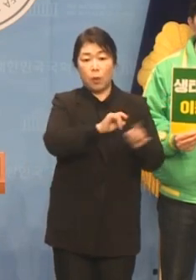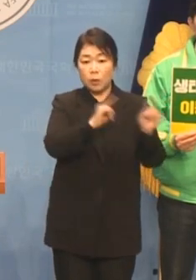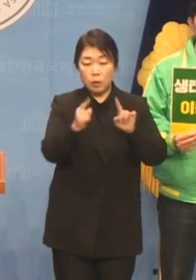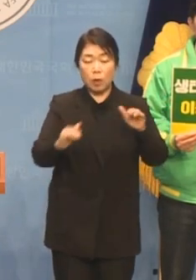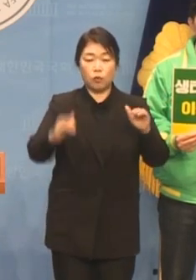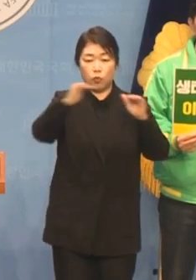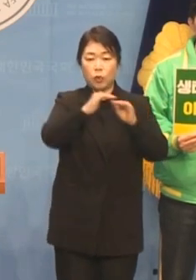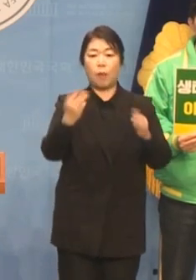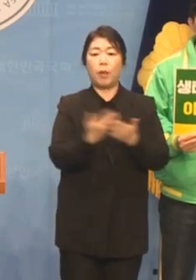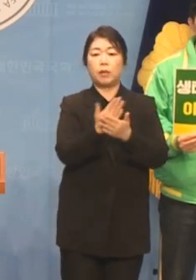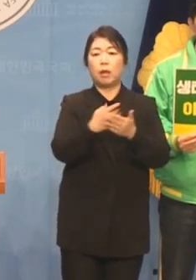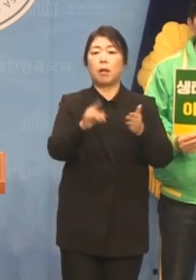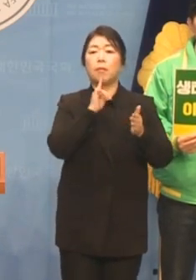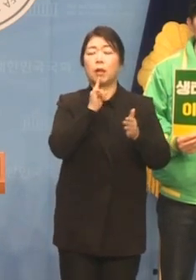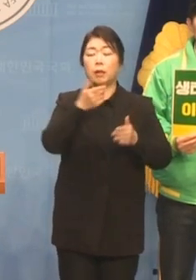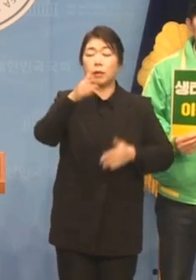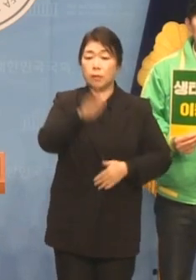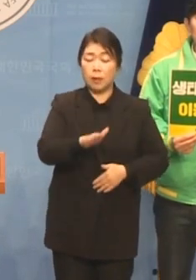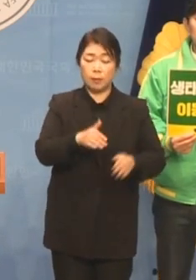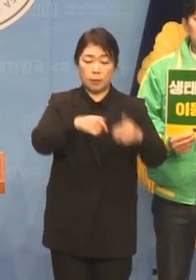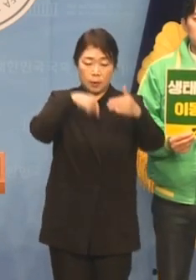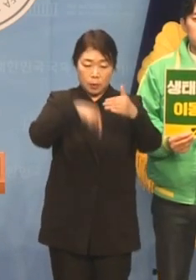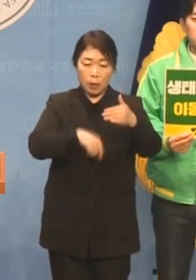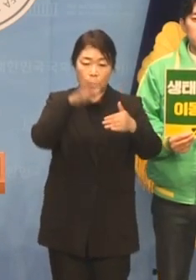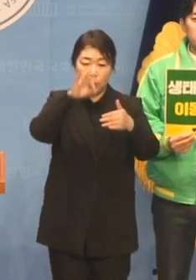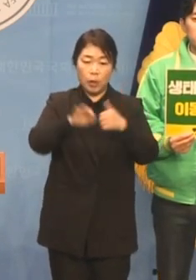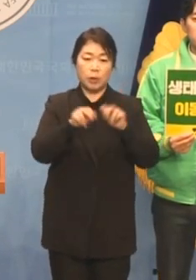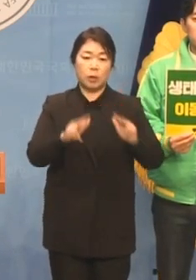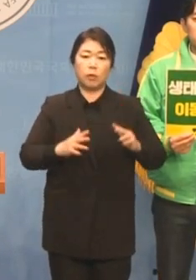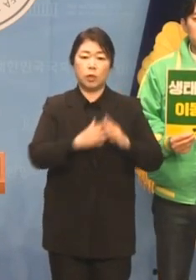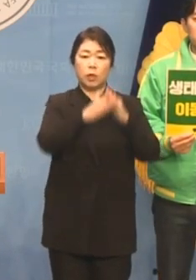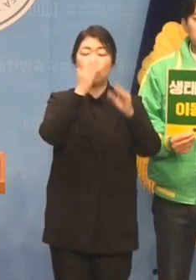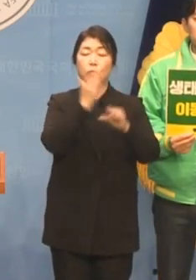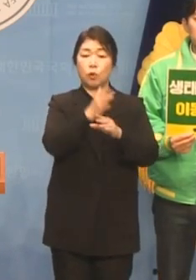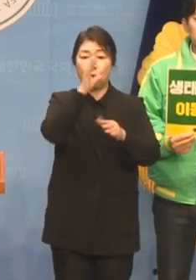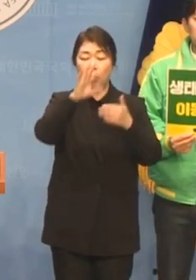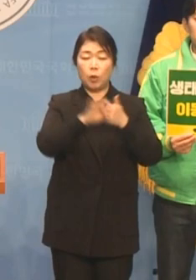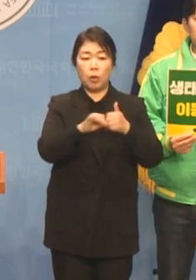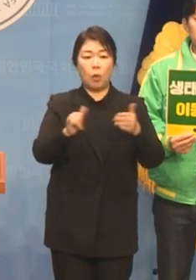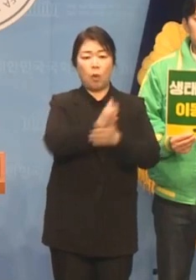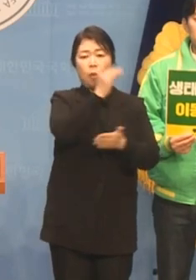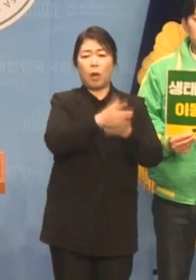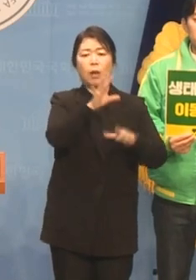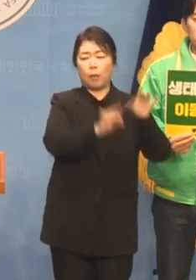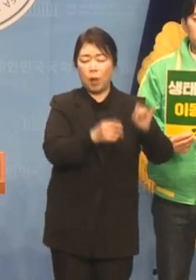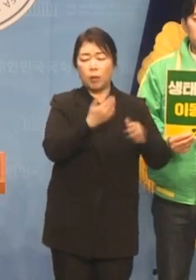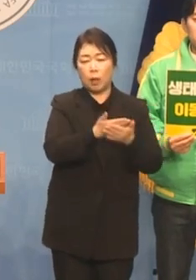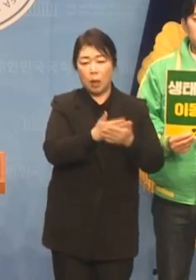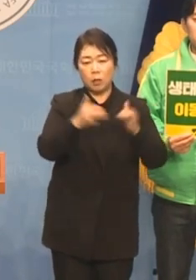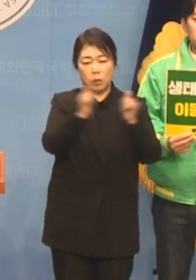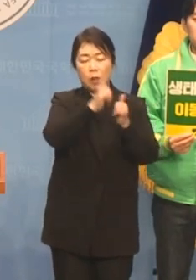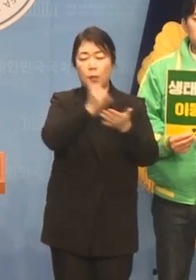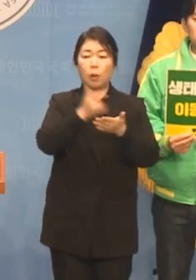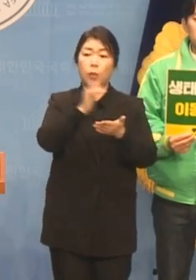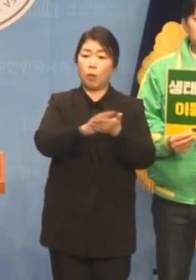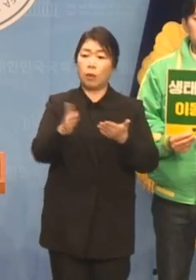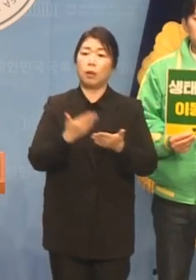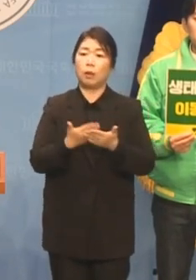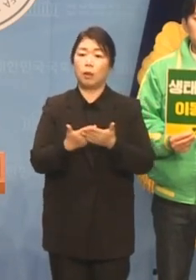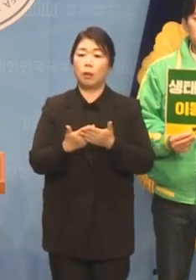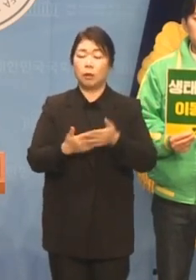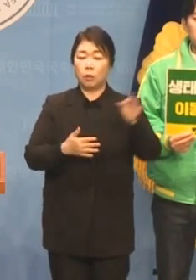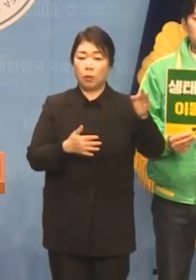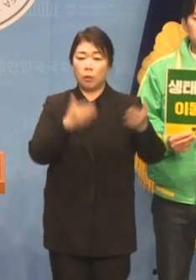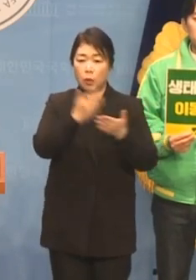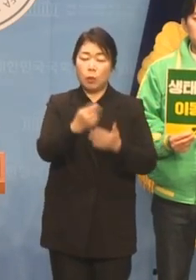발전이라는 미사여구를 동원하고 있지만 현재 진행 중인 신공항은 공항 말고 갯벌 전쟁 말고 평화 자본